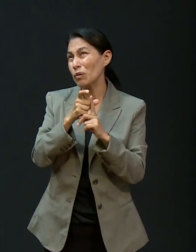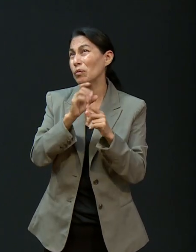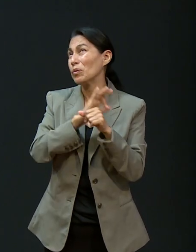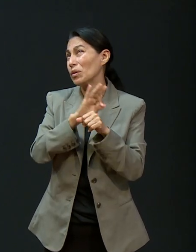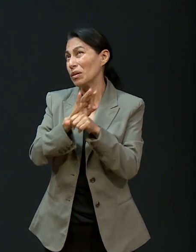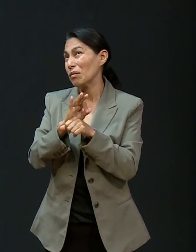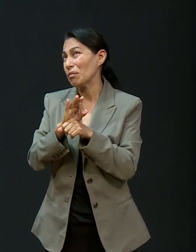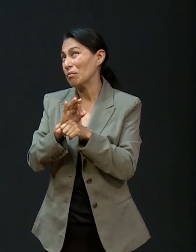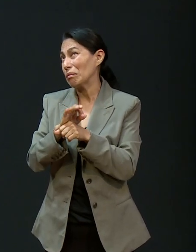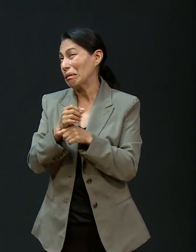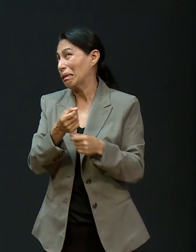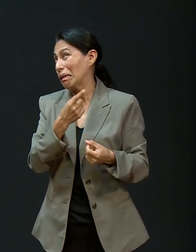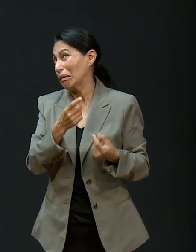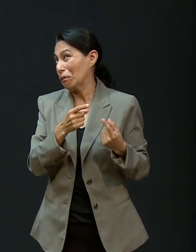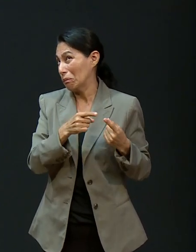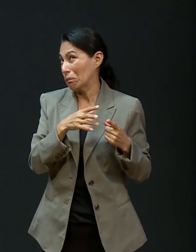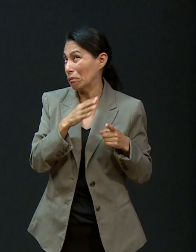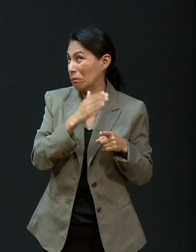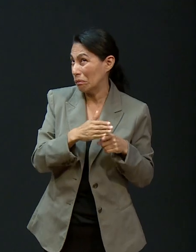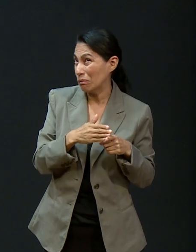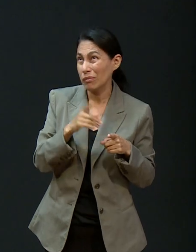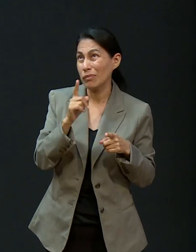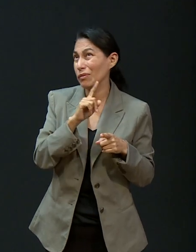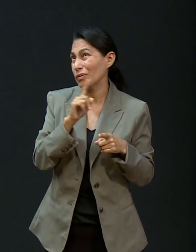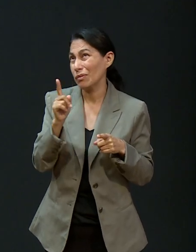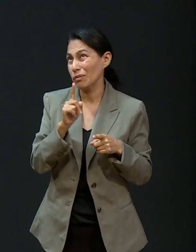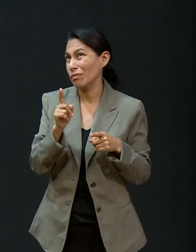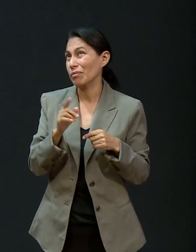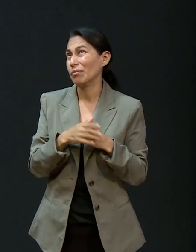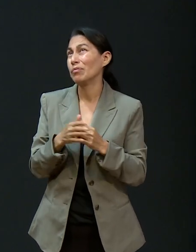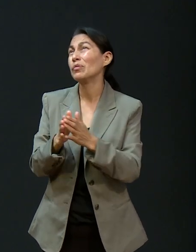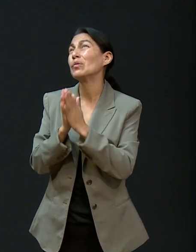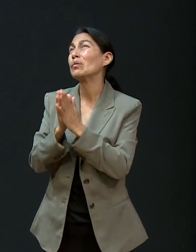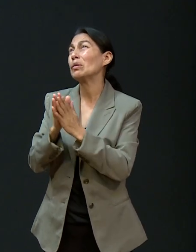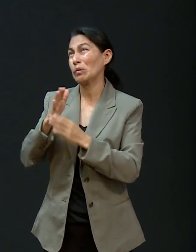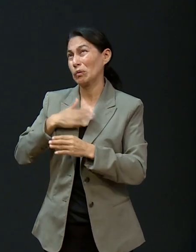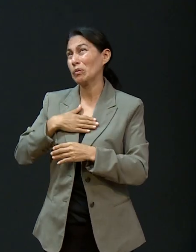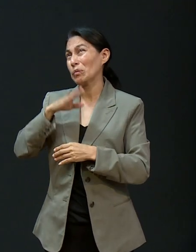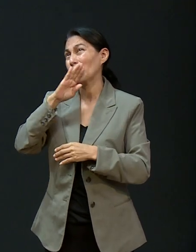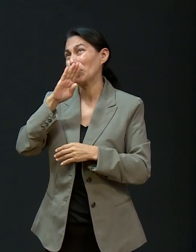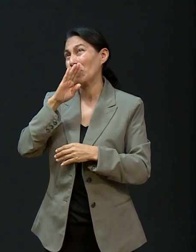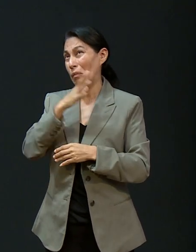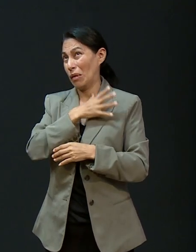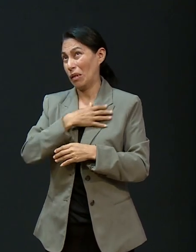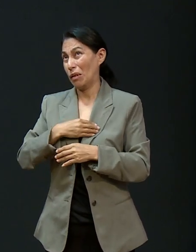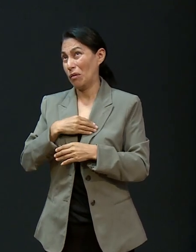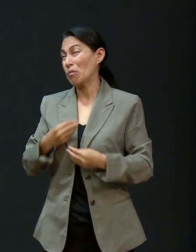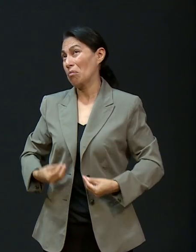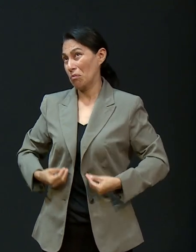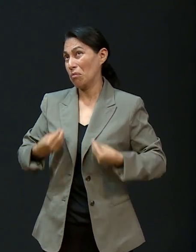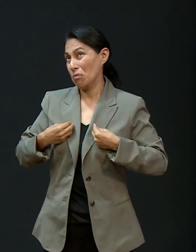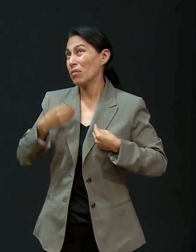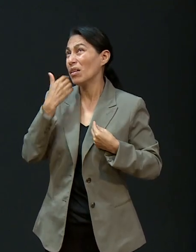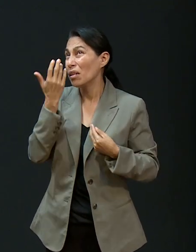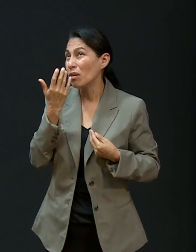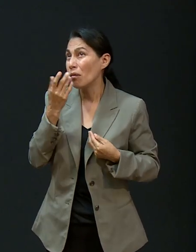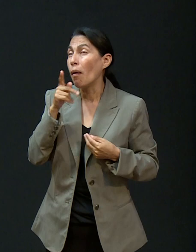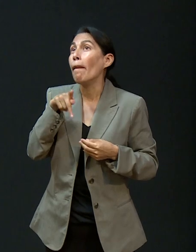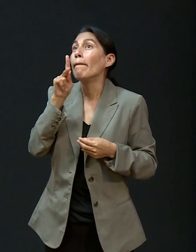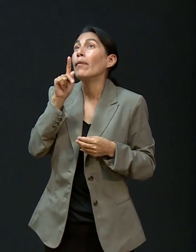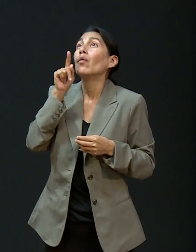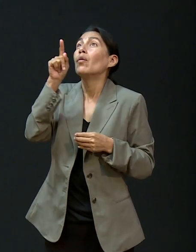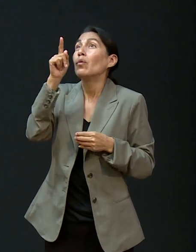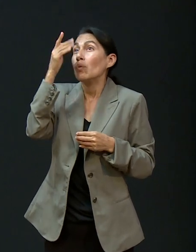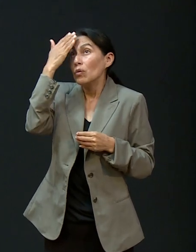hijo, protege, no permita que nada mal ocurra, pero te voy a decir algo, yo soy mamá, yo quiero que mi hijo viva, pero